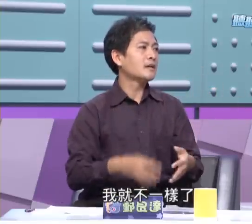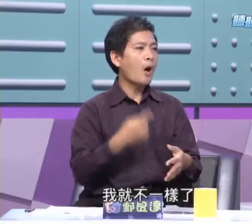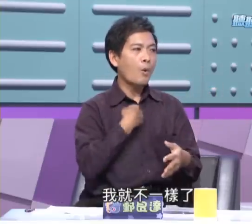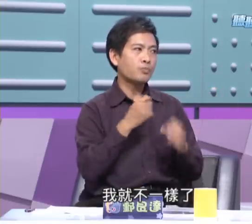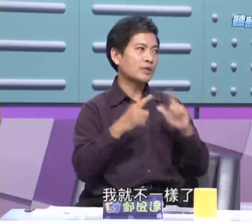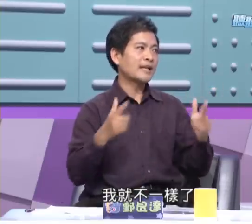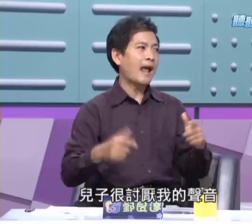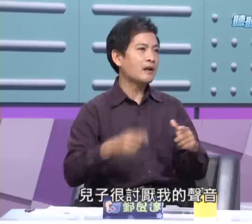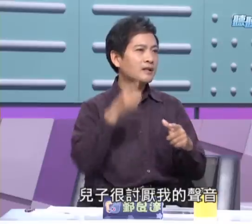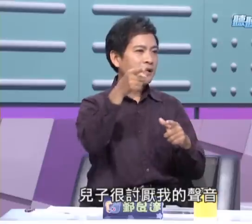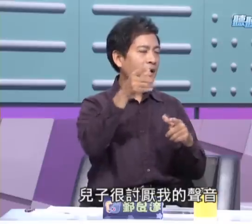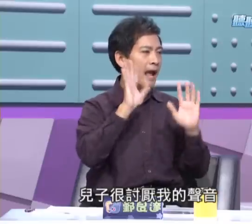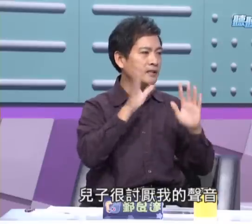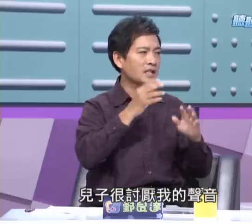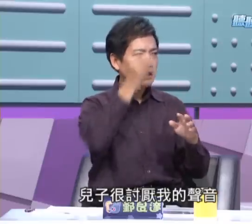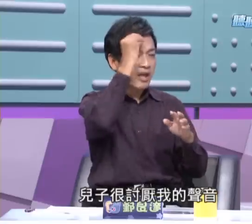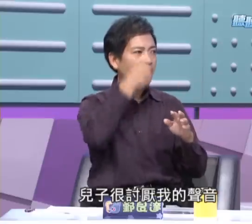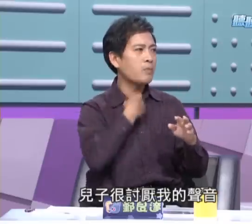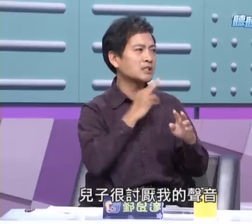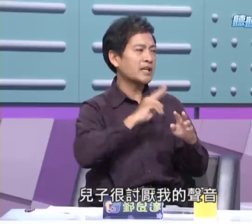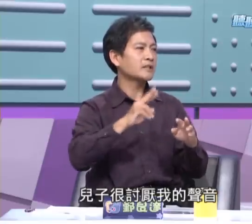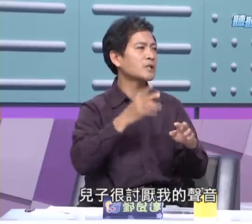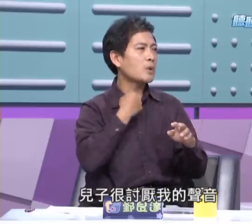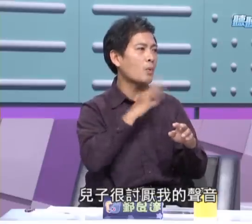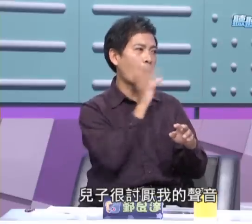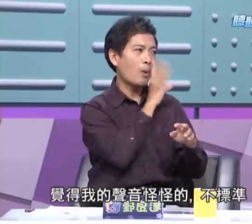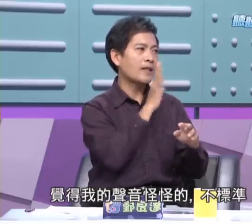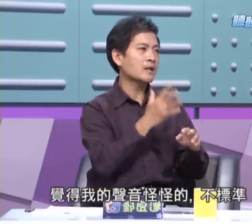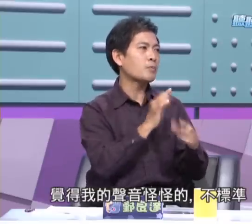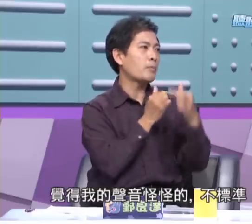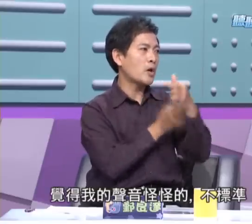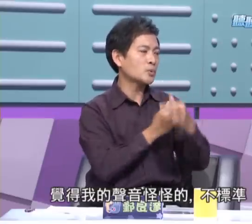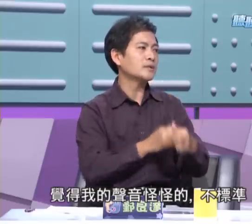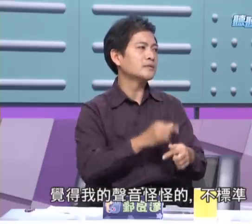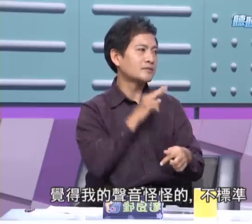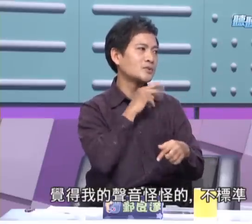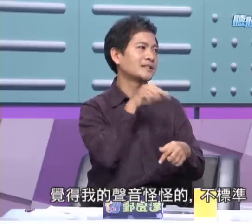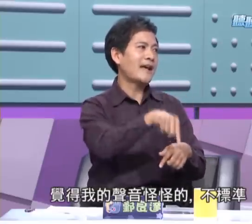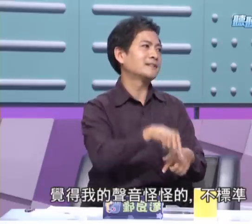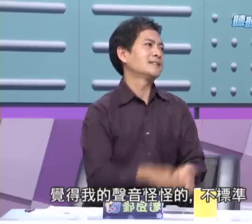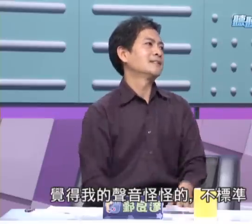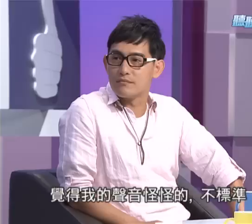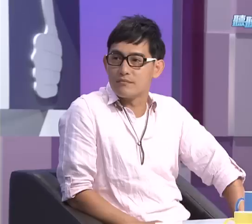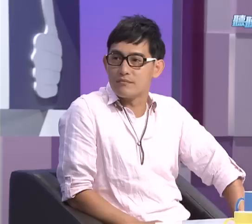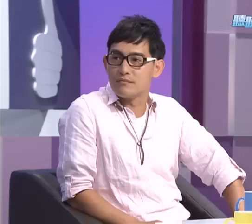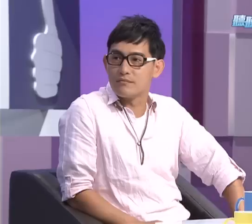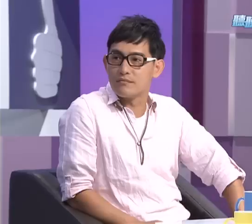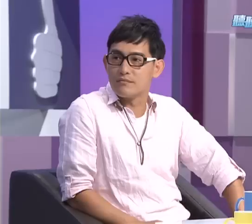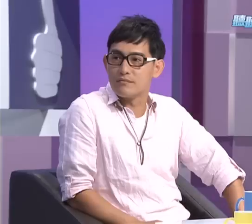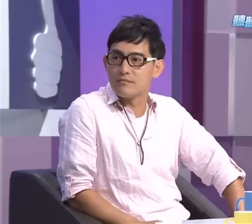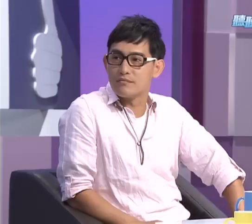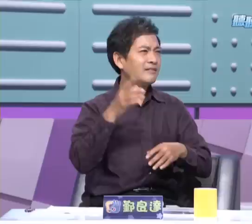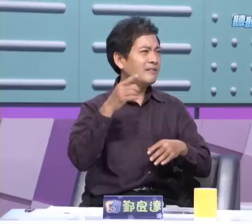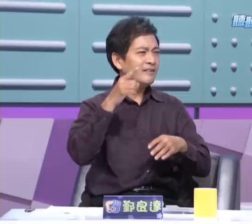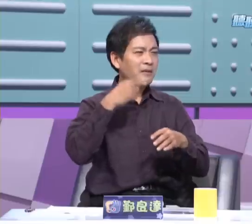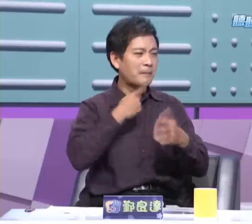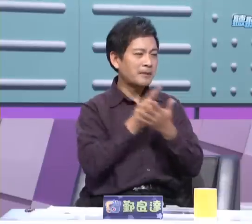了，儿子很讨厌我的声音，觉得我的声音怪怪的不标准啊。每